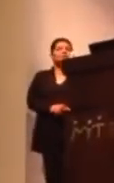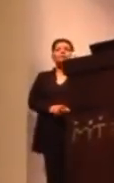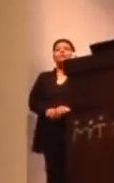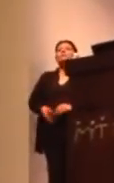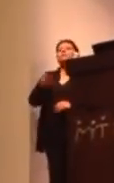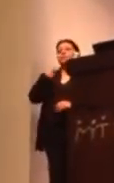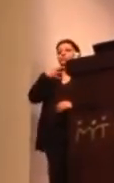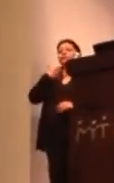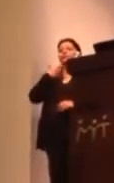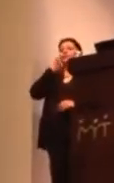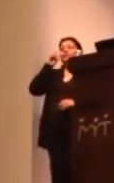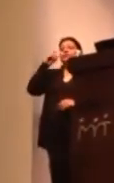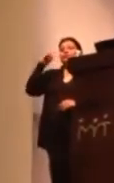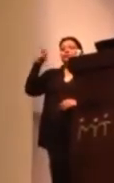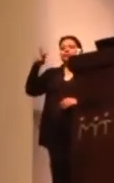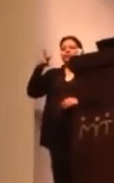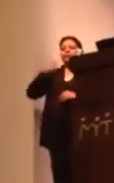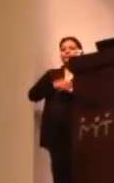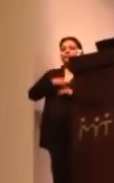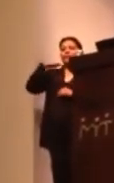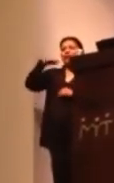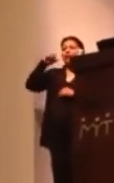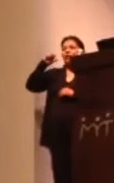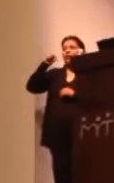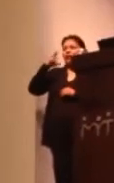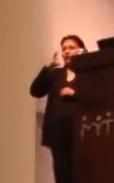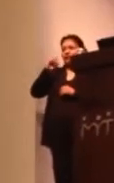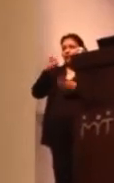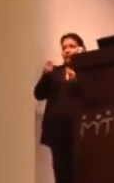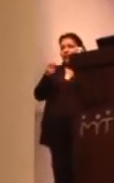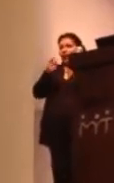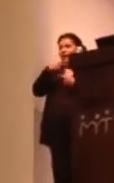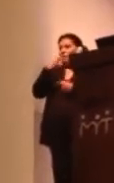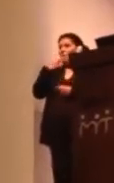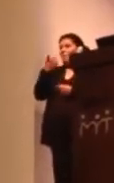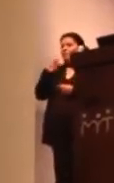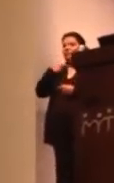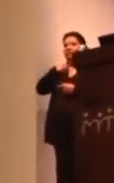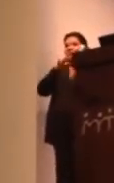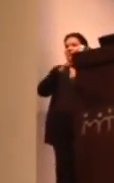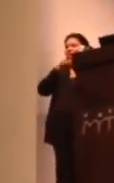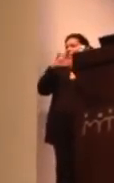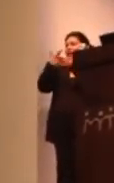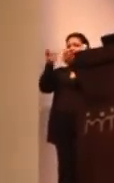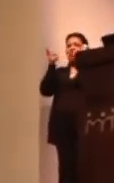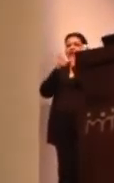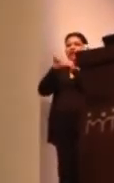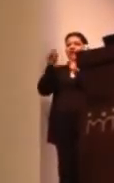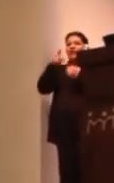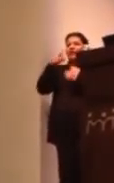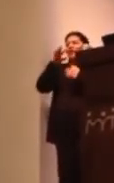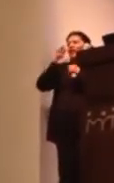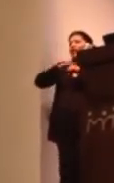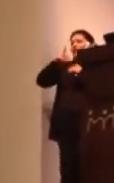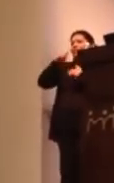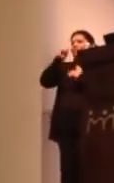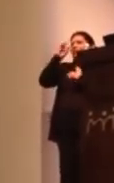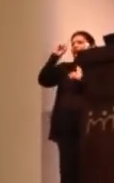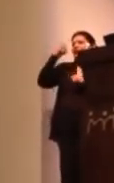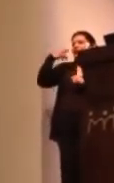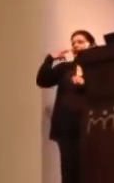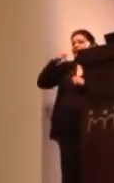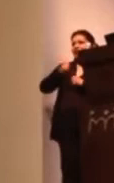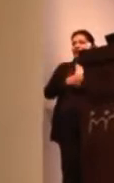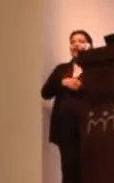mascota, pues es un chavo que es popular, cae bien y es representativo del grupo y además tiene TDAH.